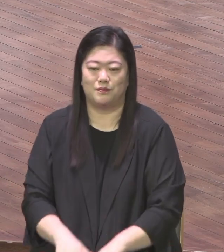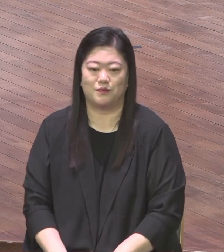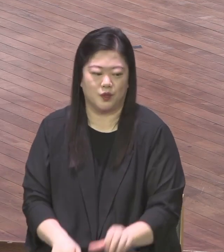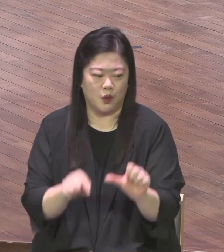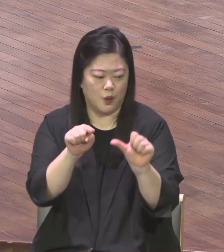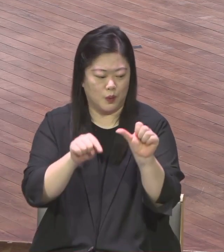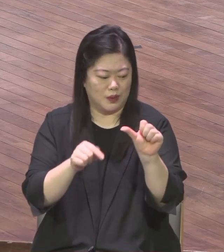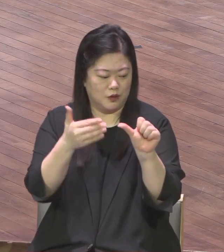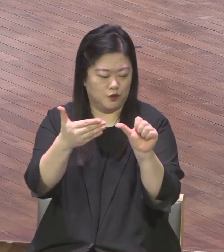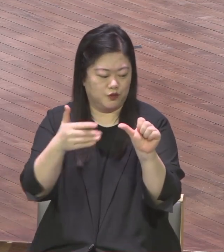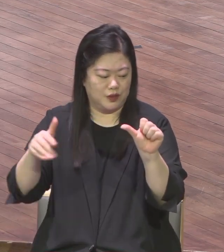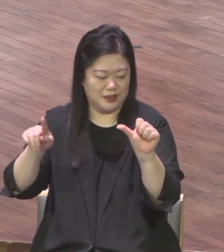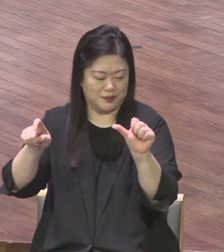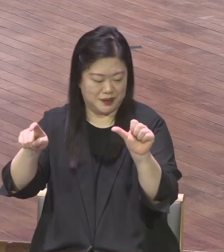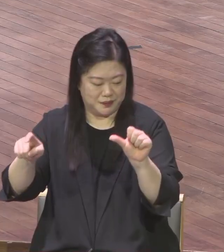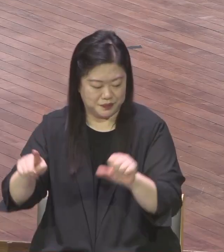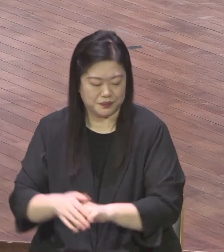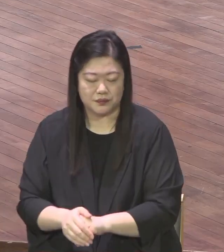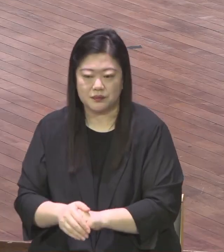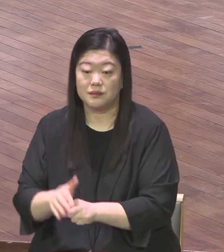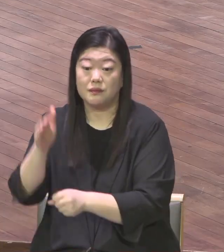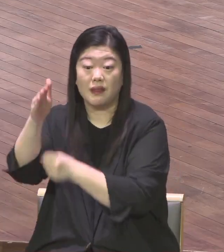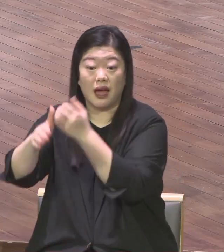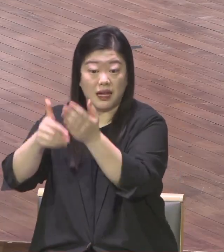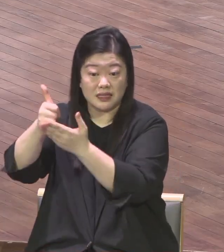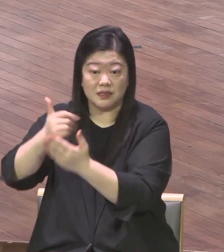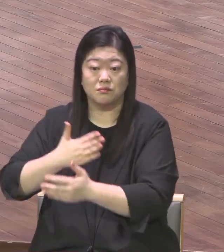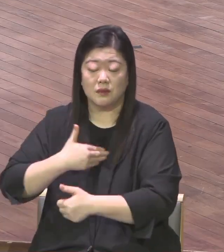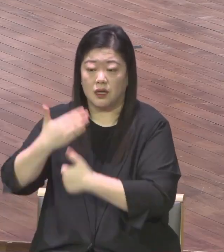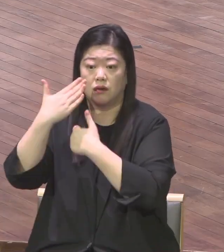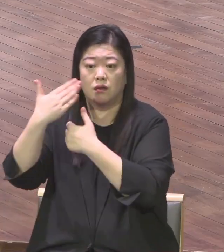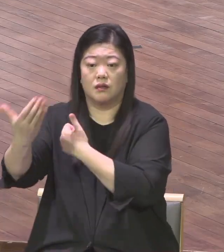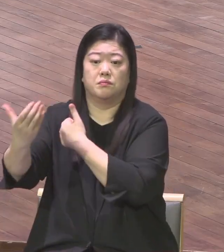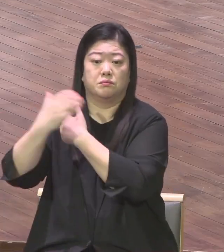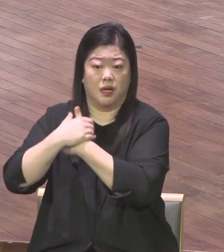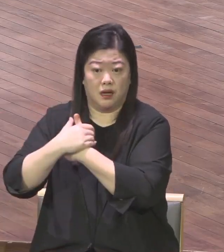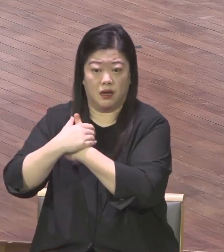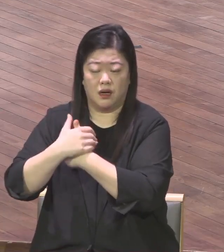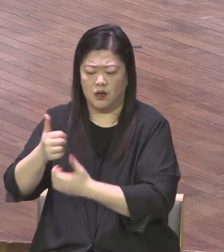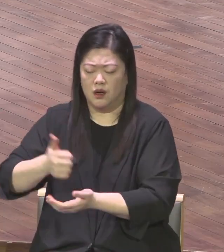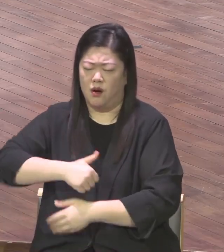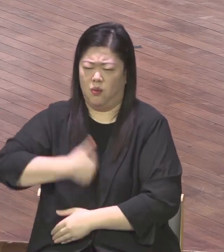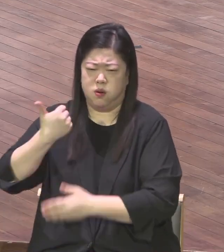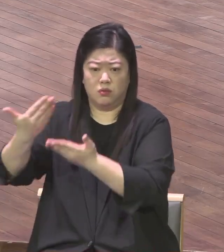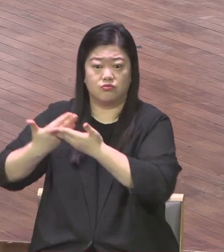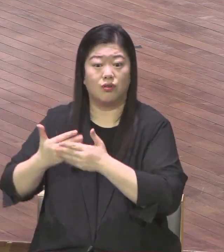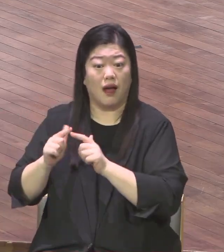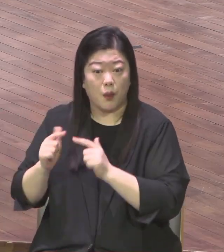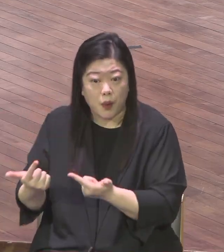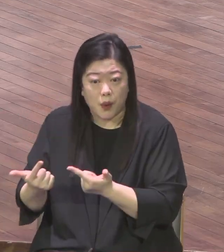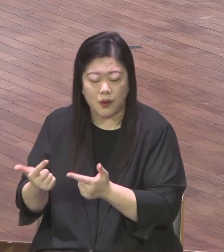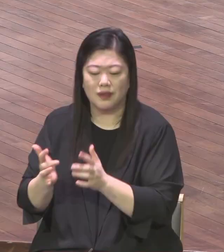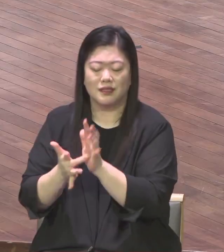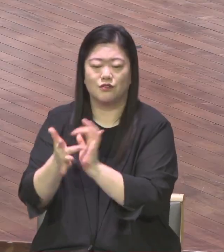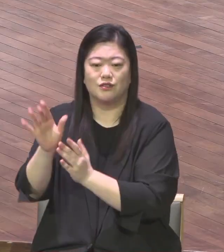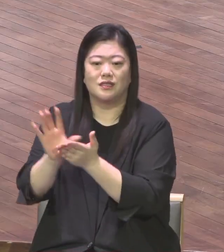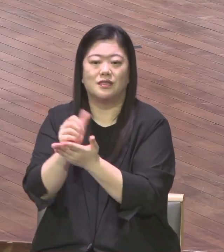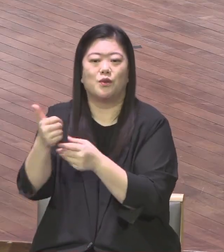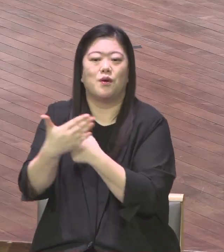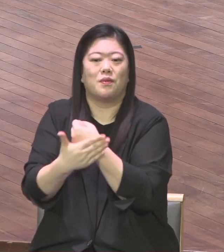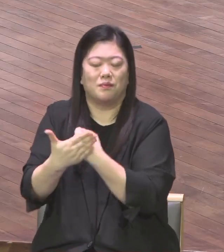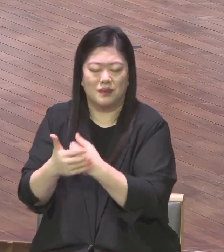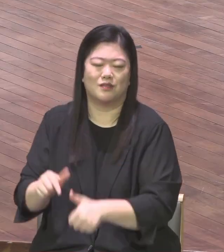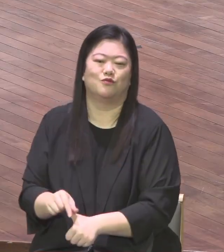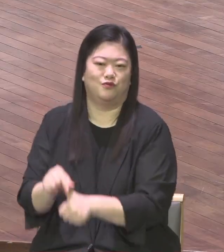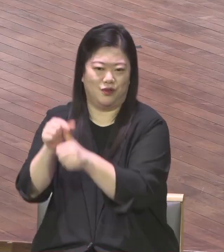봅니다. 하나님이 우리를 세우심은 노하심에 이르게 하심이 아니요 오직 우리 주 예수 그리스도로 말미암아 구원을 받게